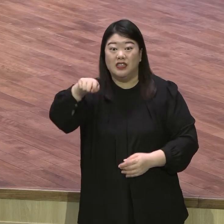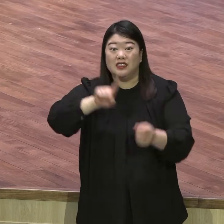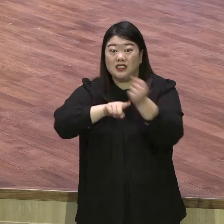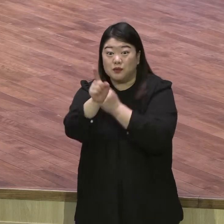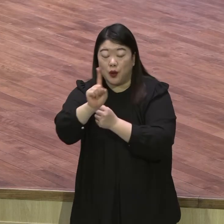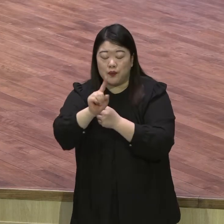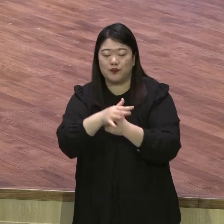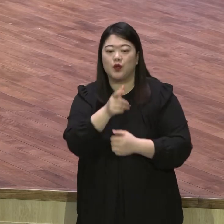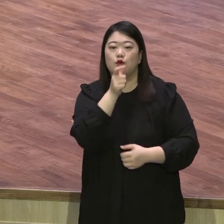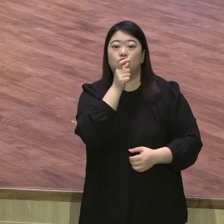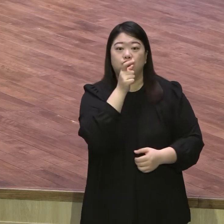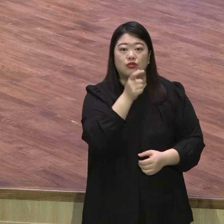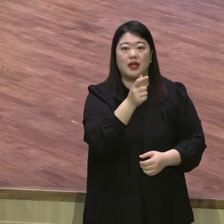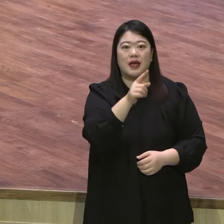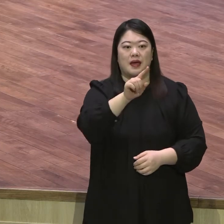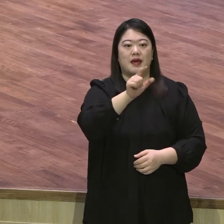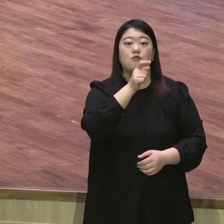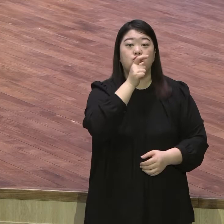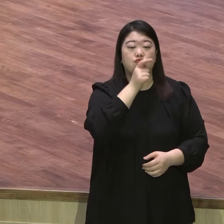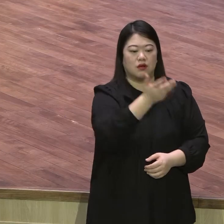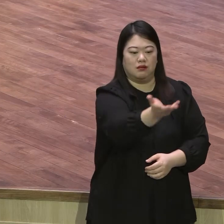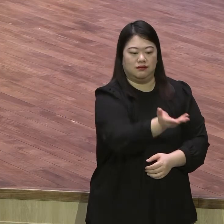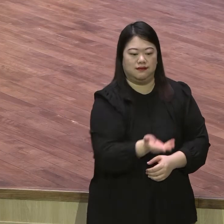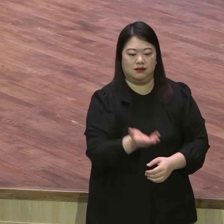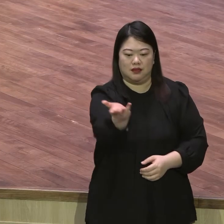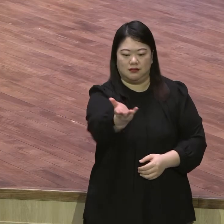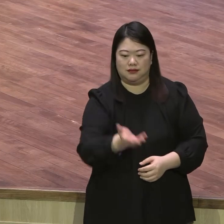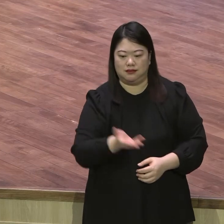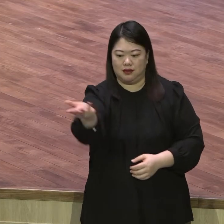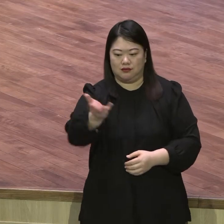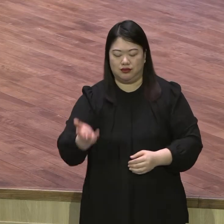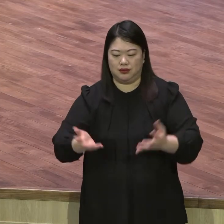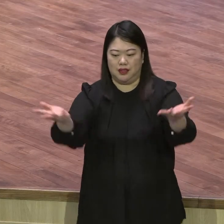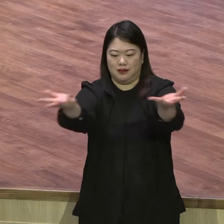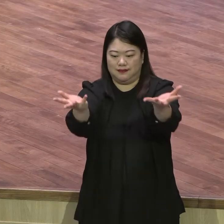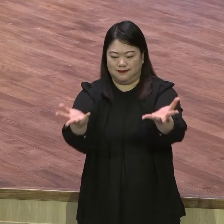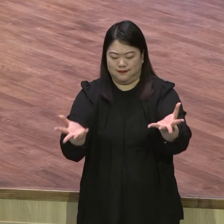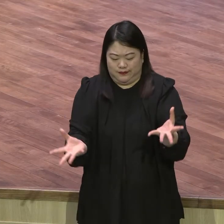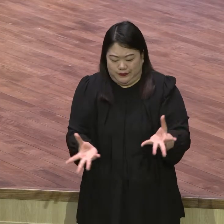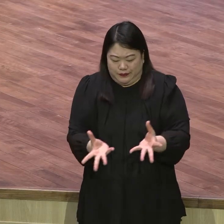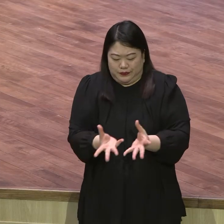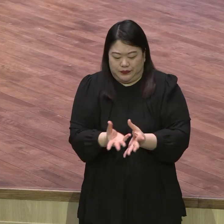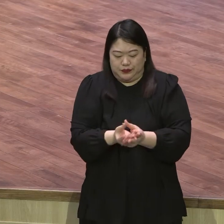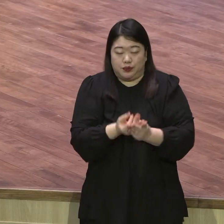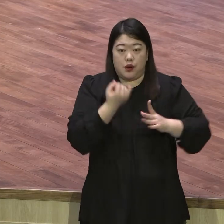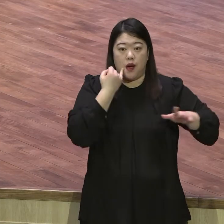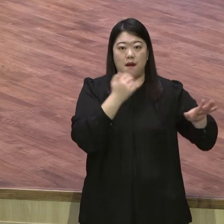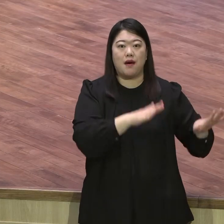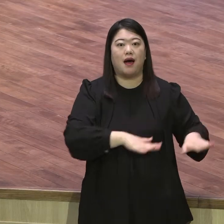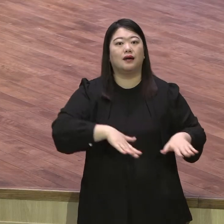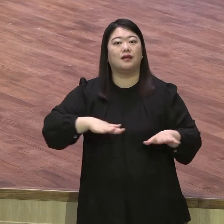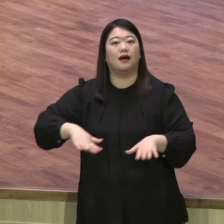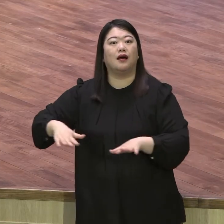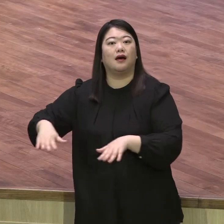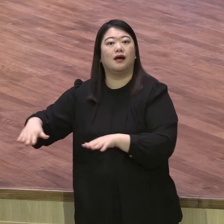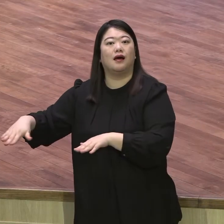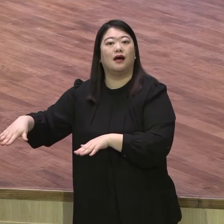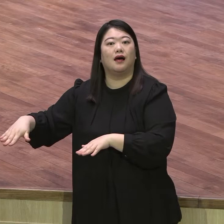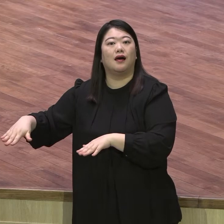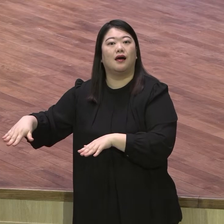다 받아들인다. 해, 납, 백천입니다. 다 받아들인다. 다른 사람을 탓하지 않고